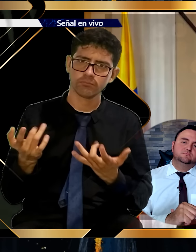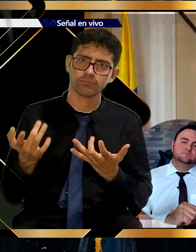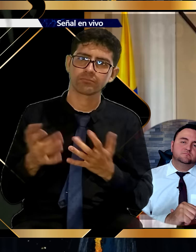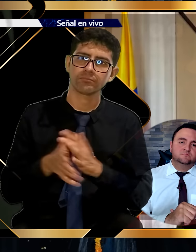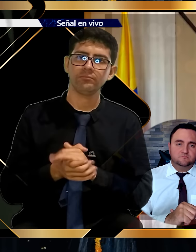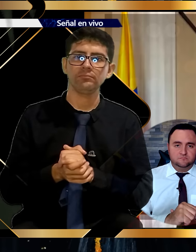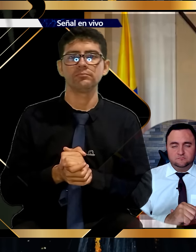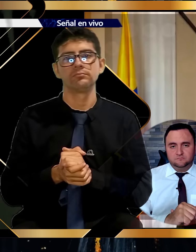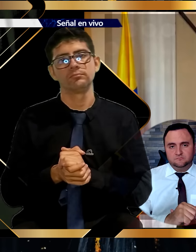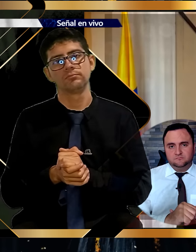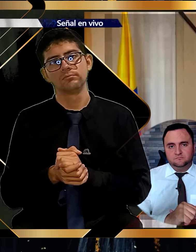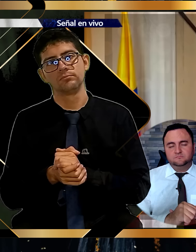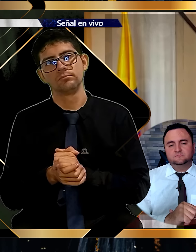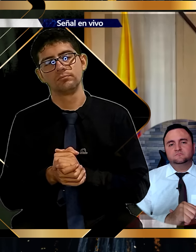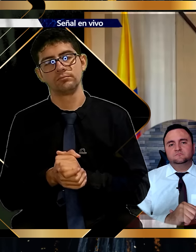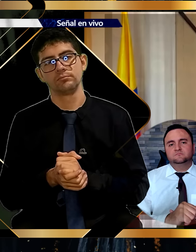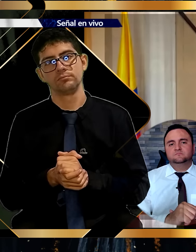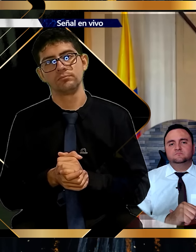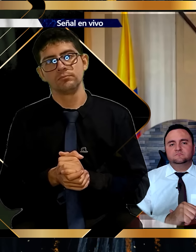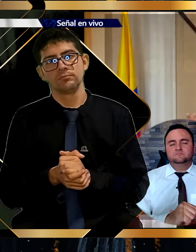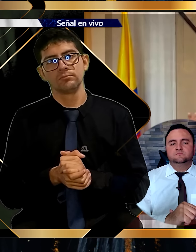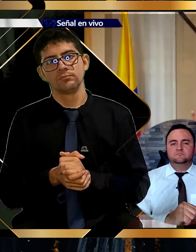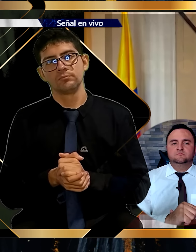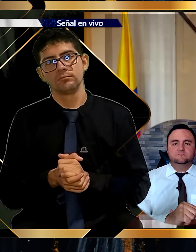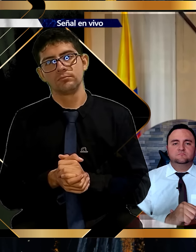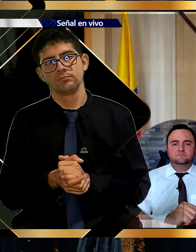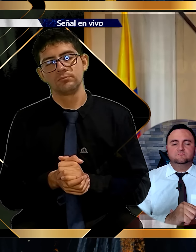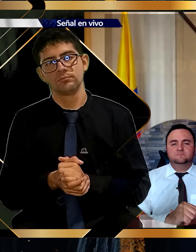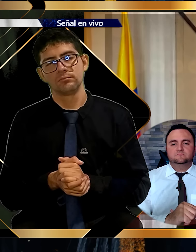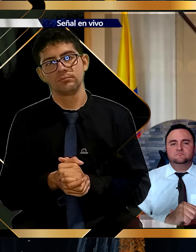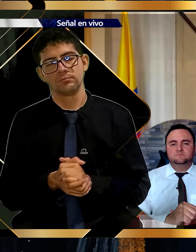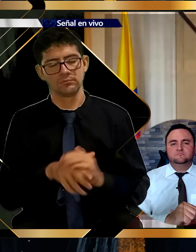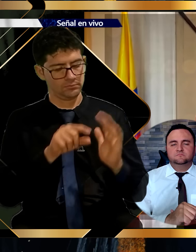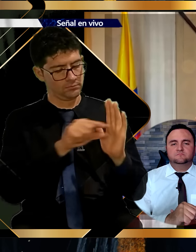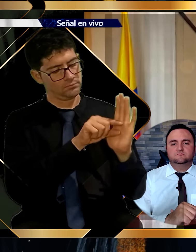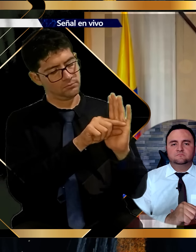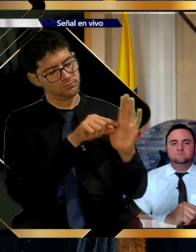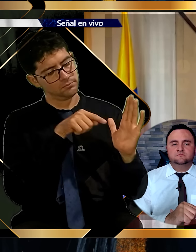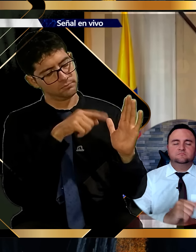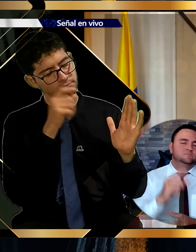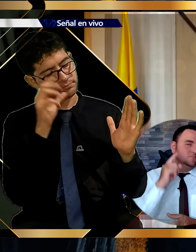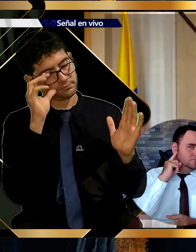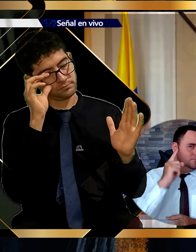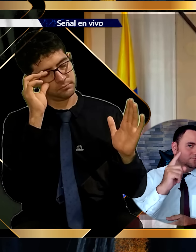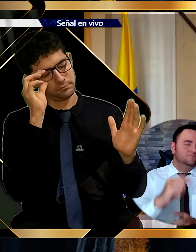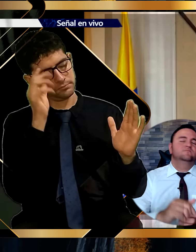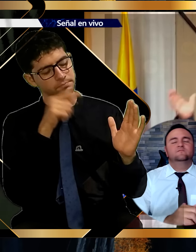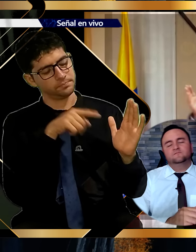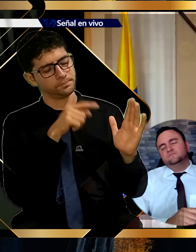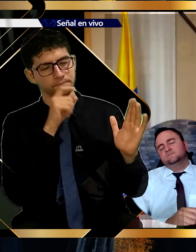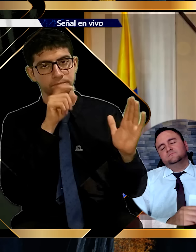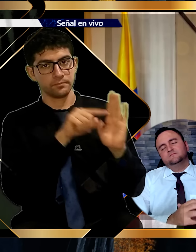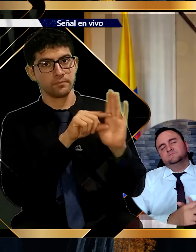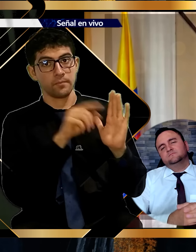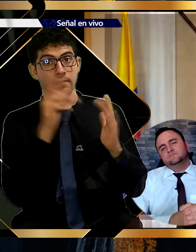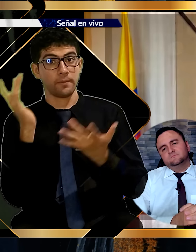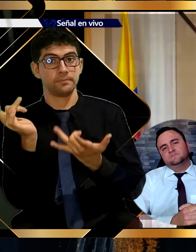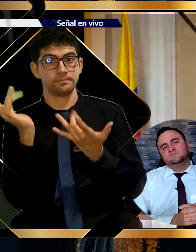Vea lo que dice este verso. Este verso nos plantea dos eventos. Empecemos a analizar bien esto. La